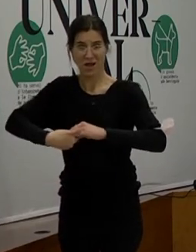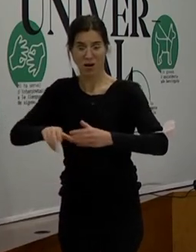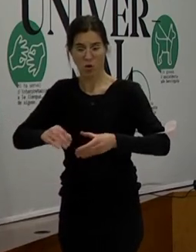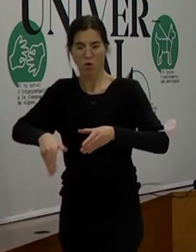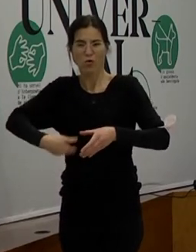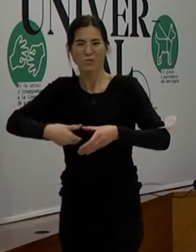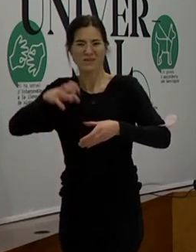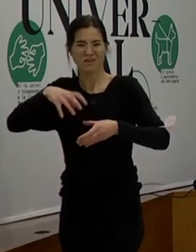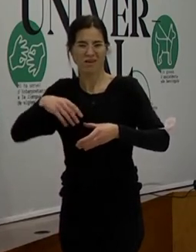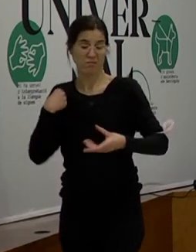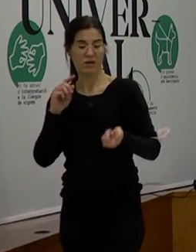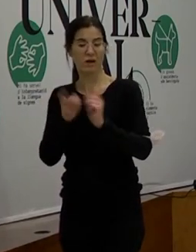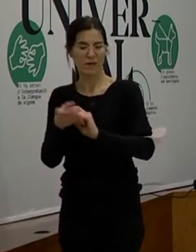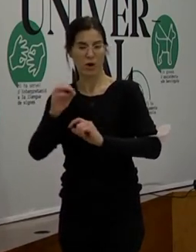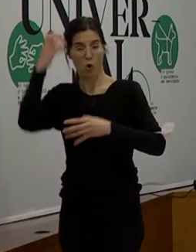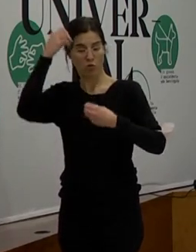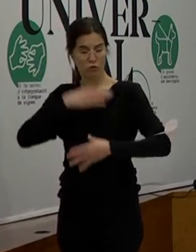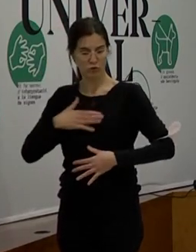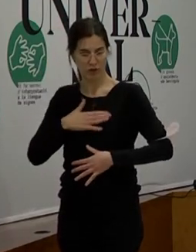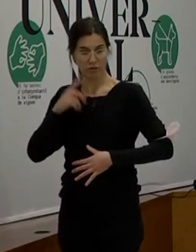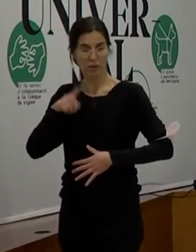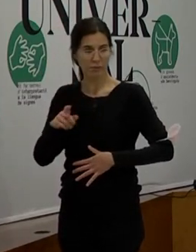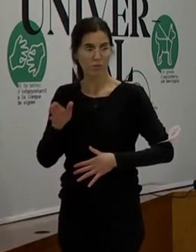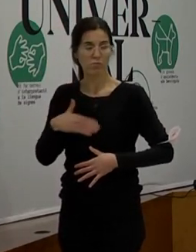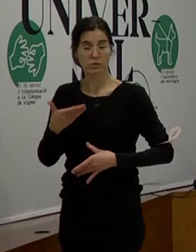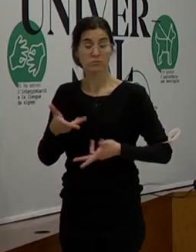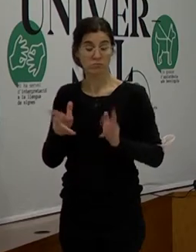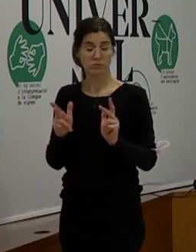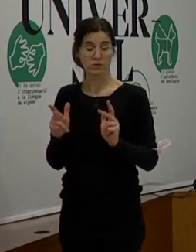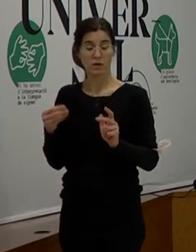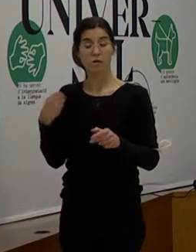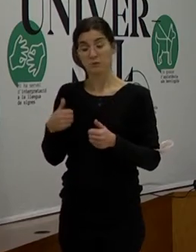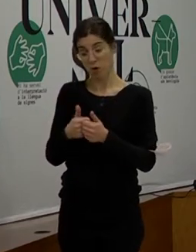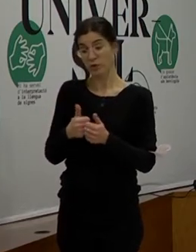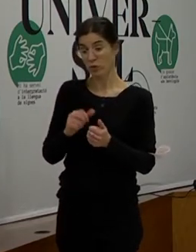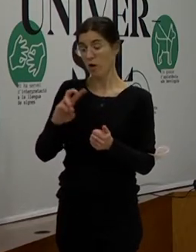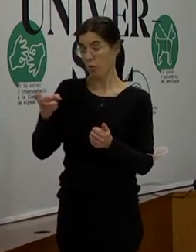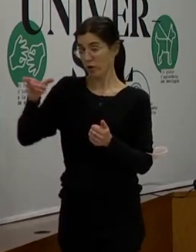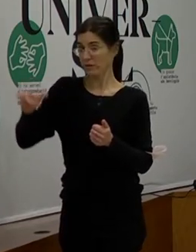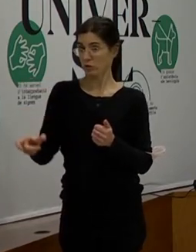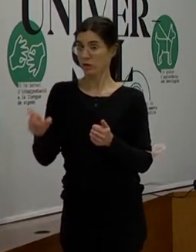compressa, la dutxa, el que sigui, amb una ajuda d'una tercera persona.